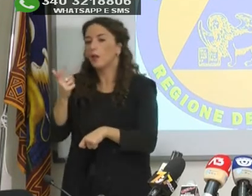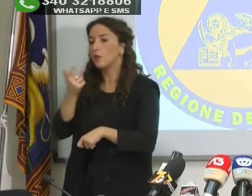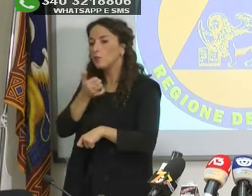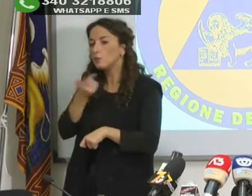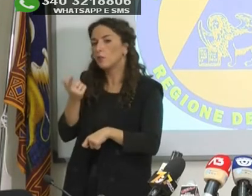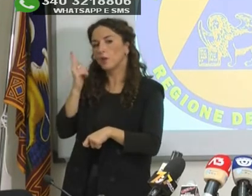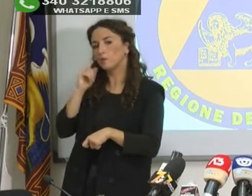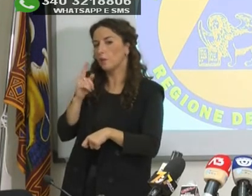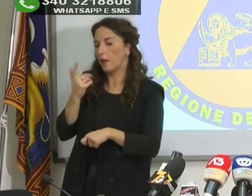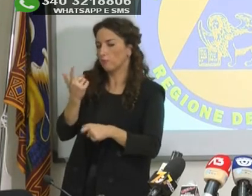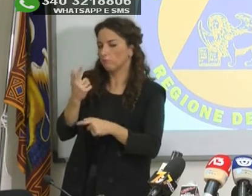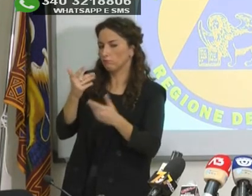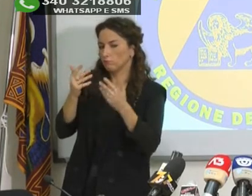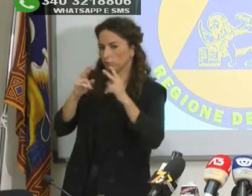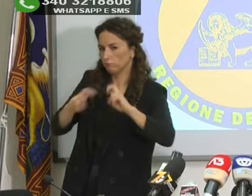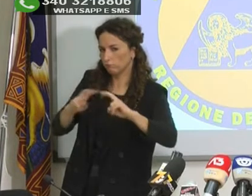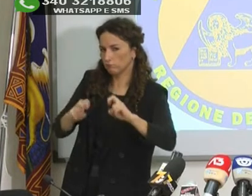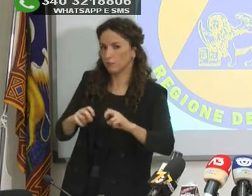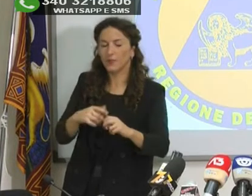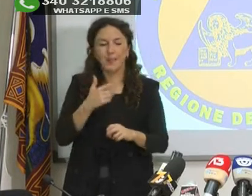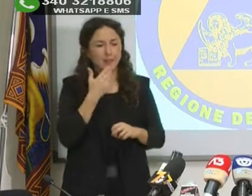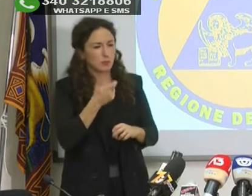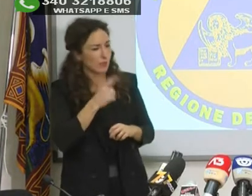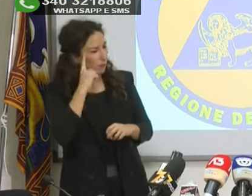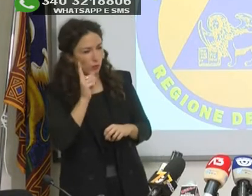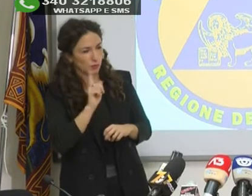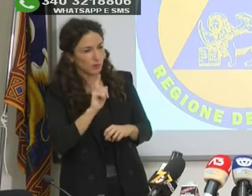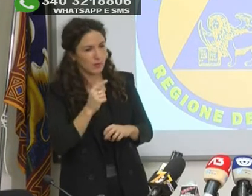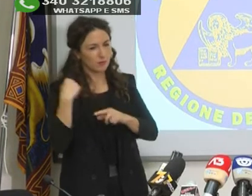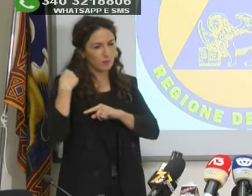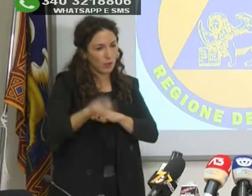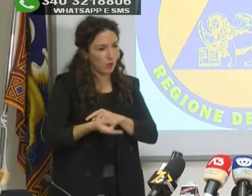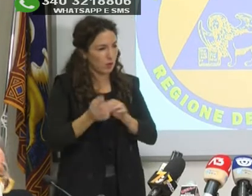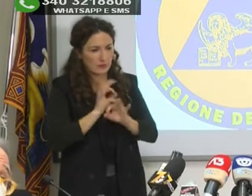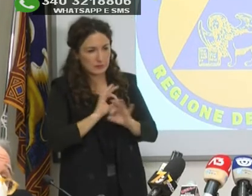possiamo farlo avere. Grazie, perché non l'abbiamo mai saputo, quello degli infermieri, grazie.